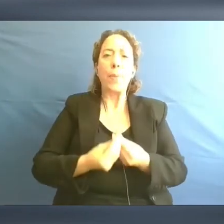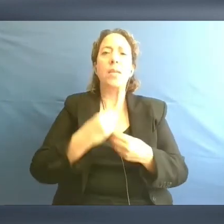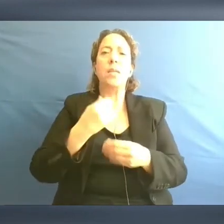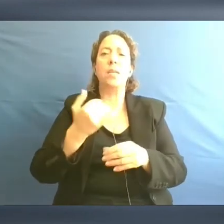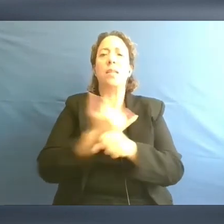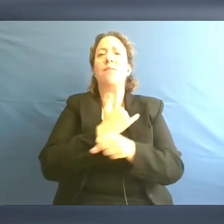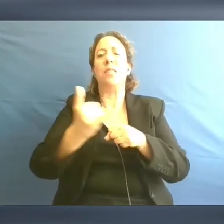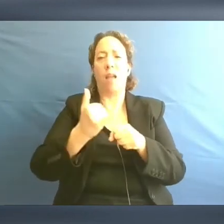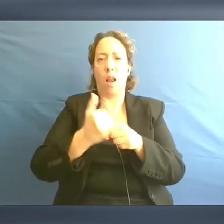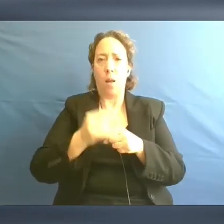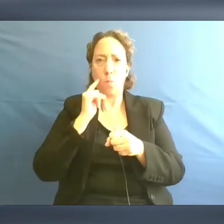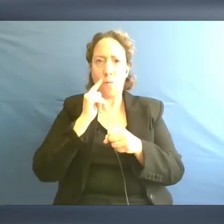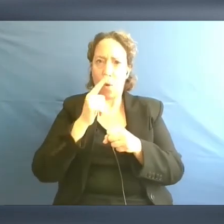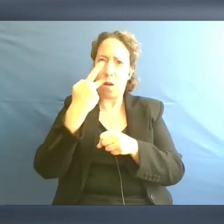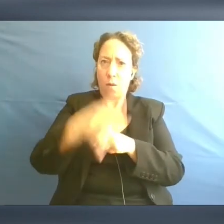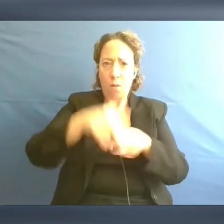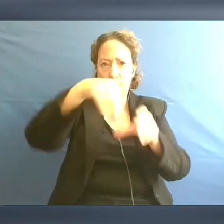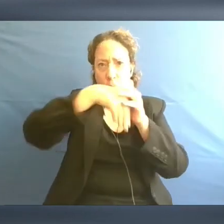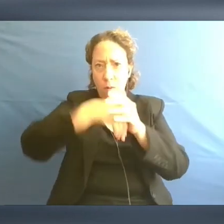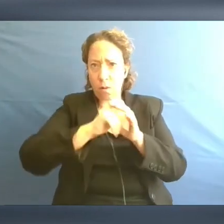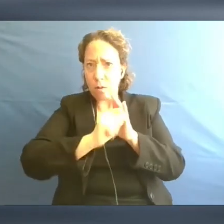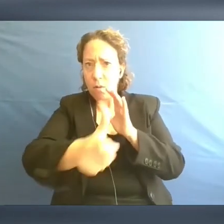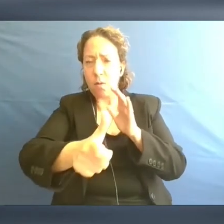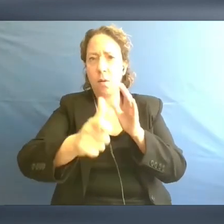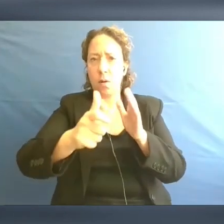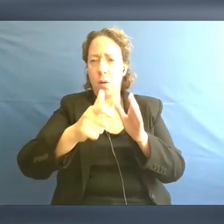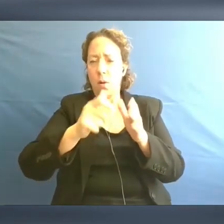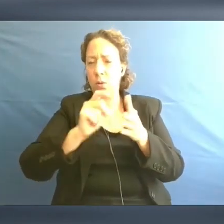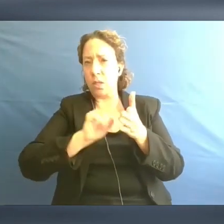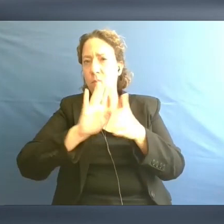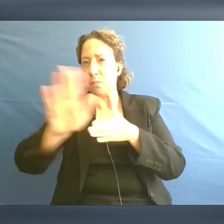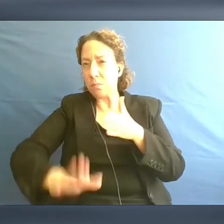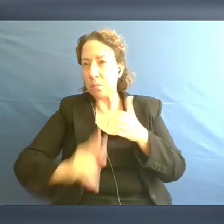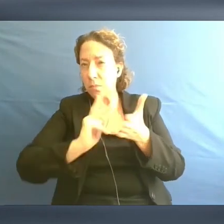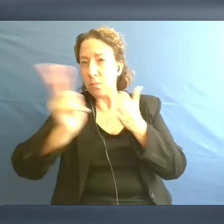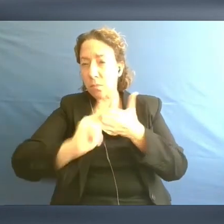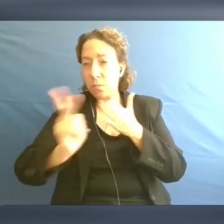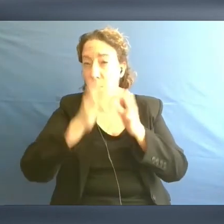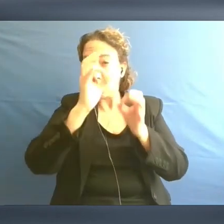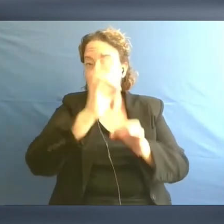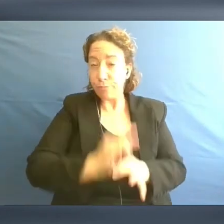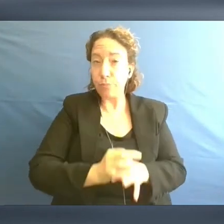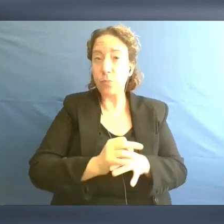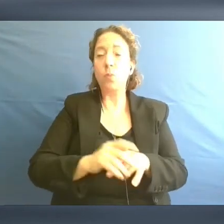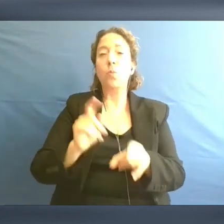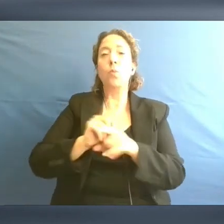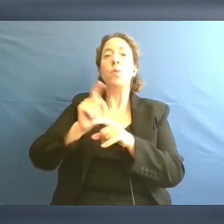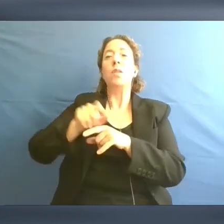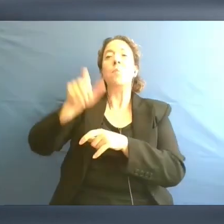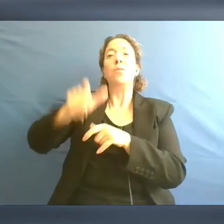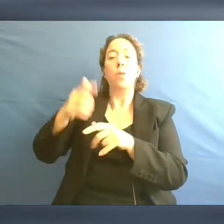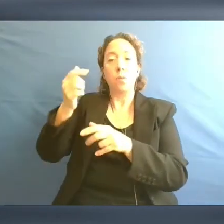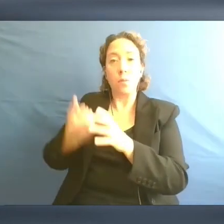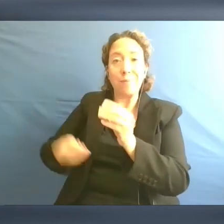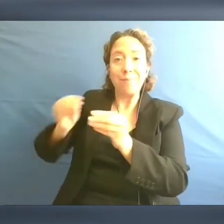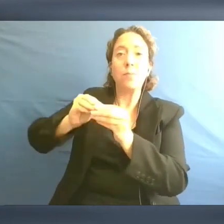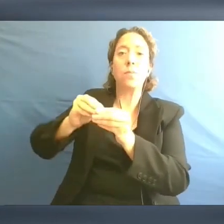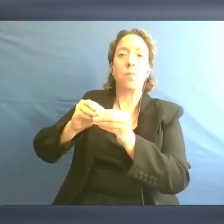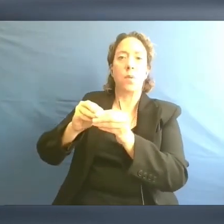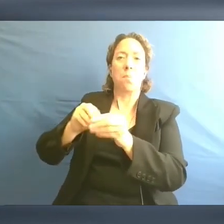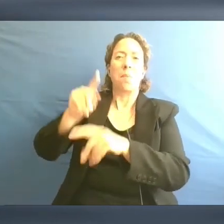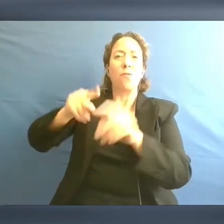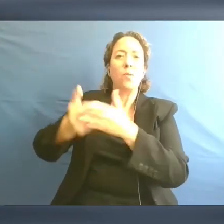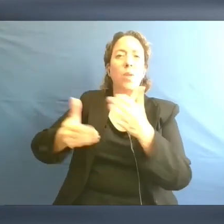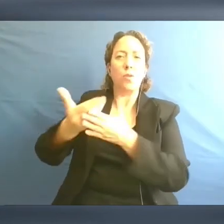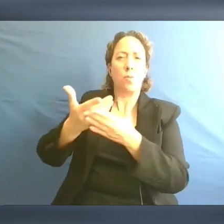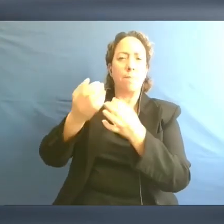que leur implémentation et interprétation des spécifications est correcte. C'est utile pour les auteurs de spécifications, puisqu'il y a des cas qui sont parfois imprécis, et